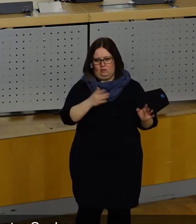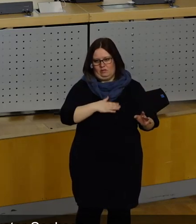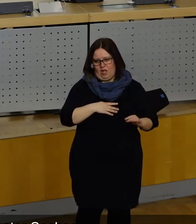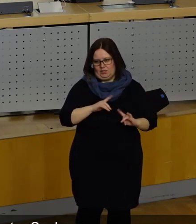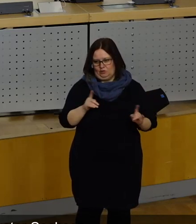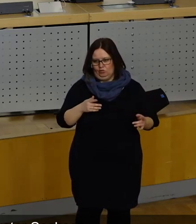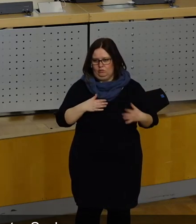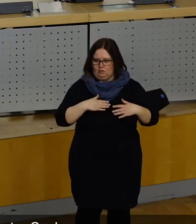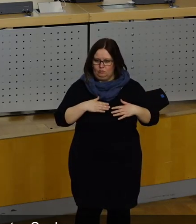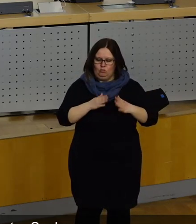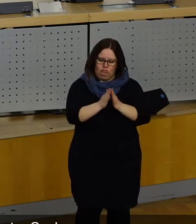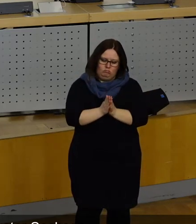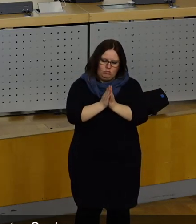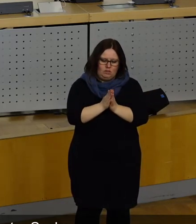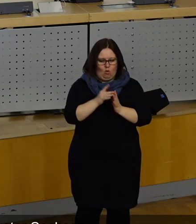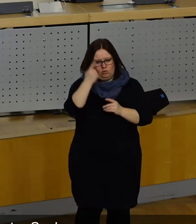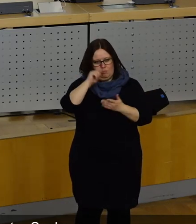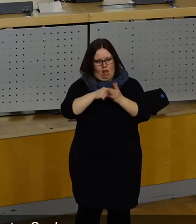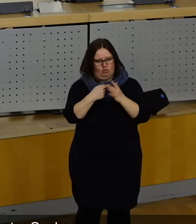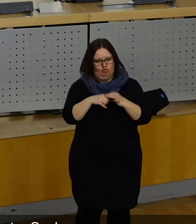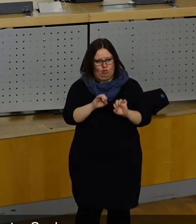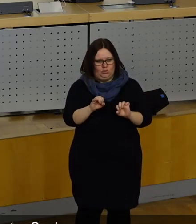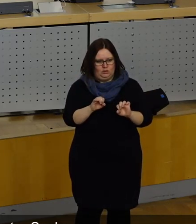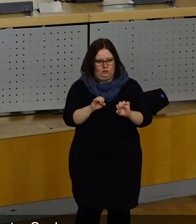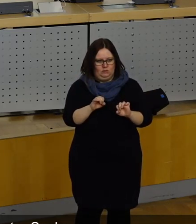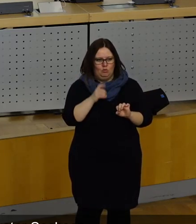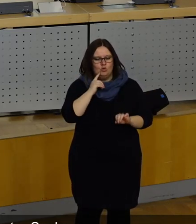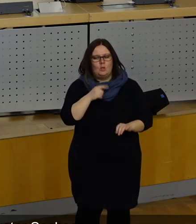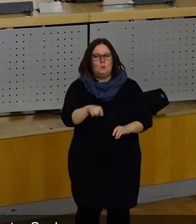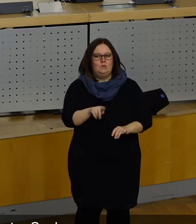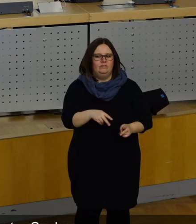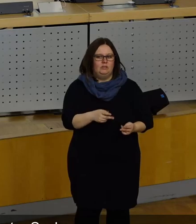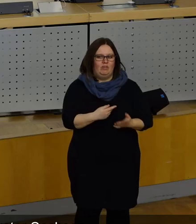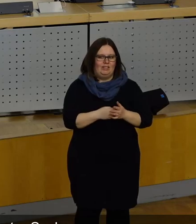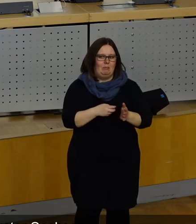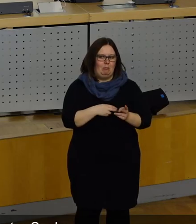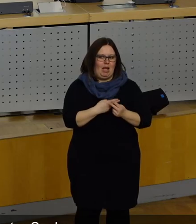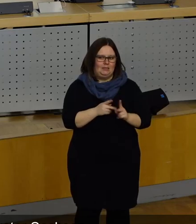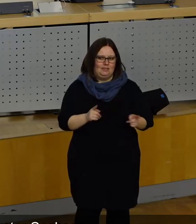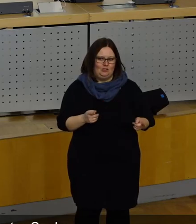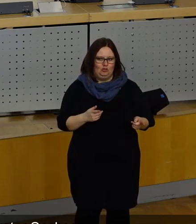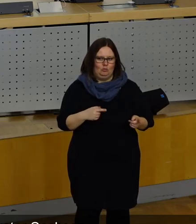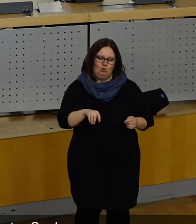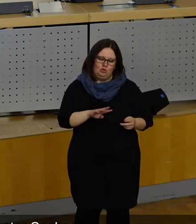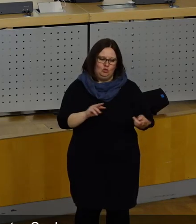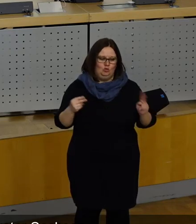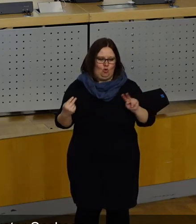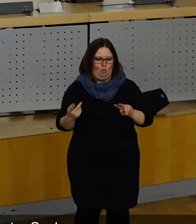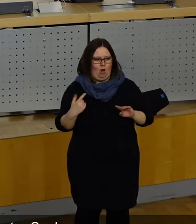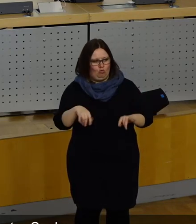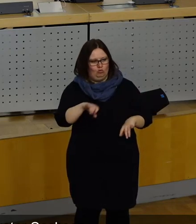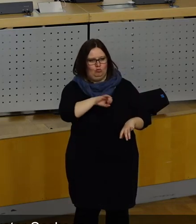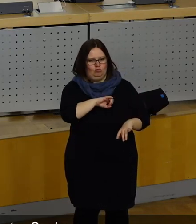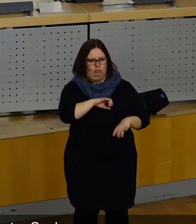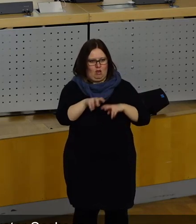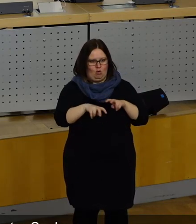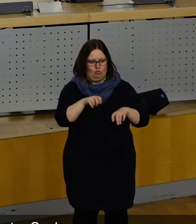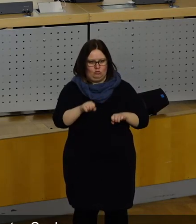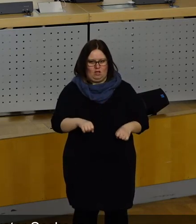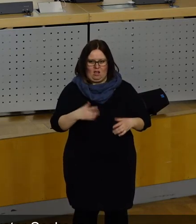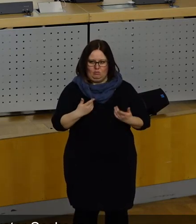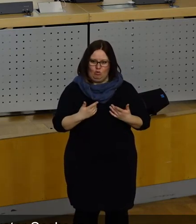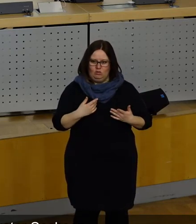Und da bitte ich eigentlich nur darum, dass man den Denkmalschutz nicht immer auch vors Loch schiebt, wenn es mal nicht passt, in dem Falle mal so rum. Meist wird ja zu